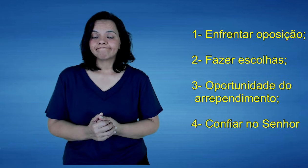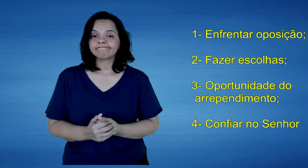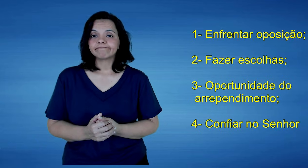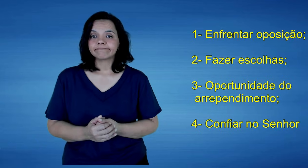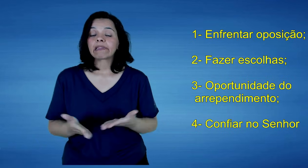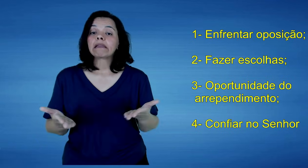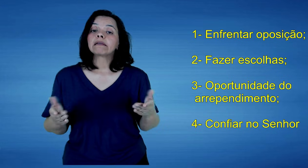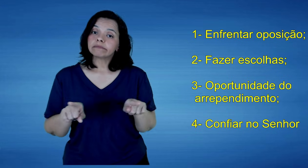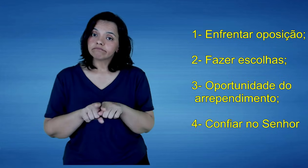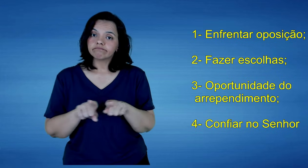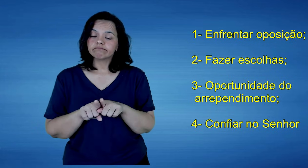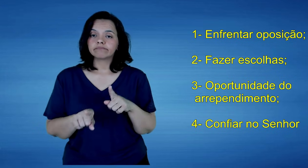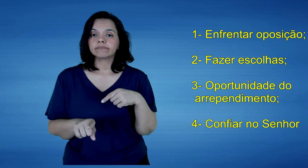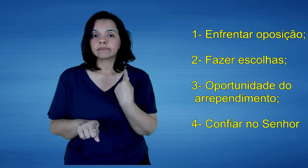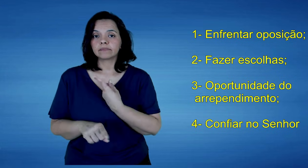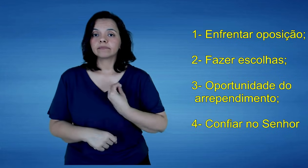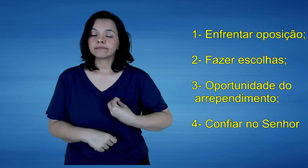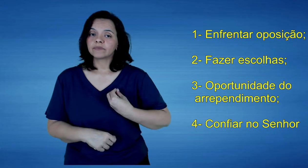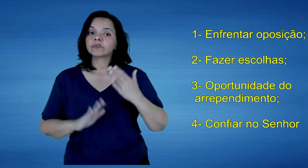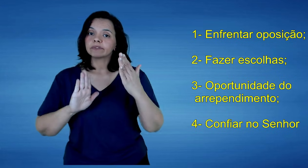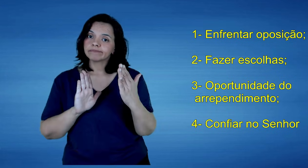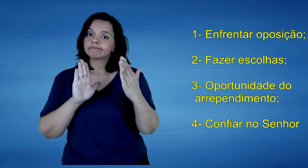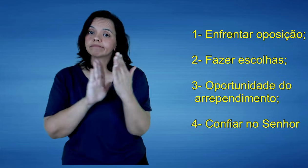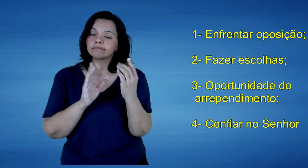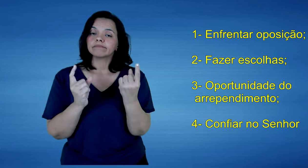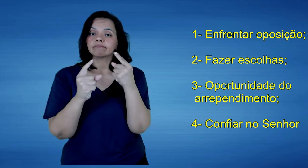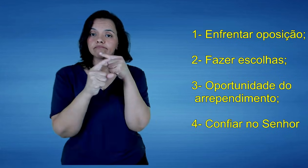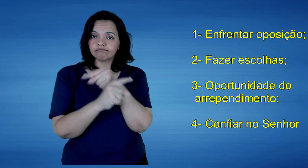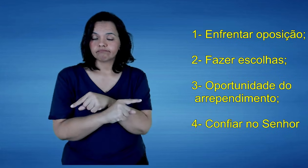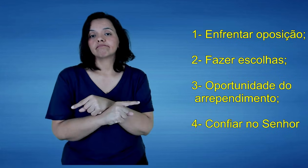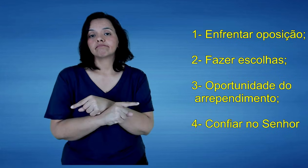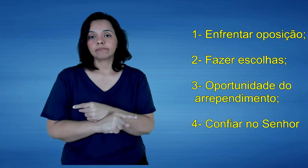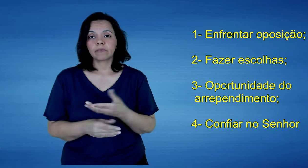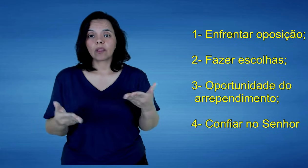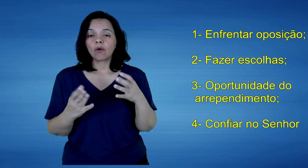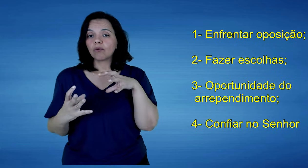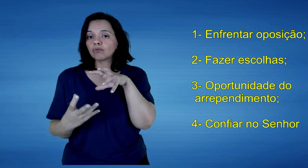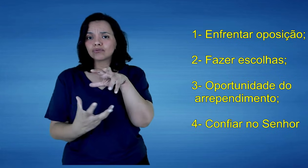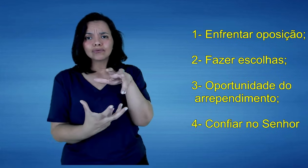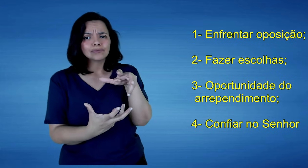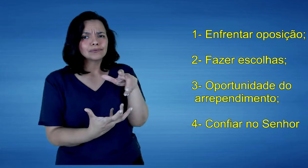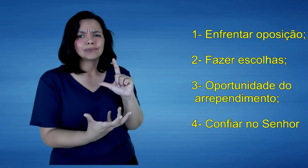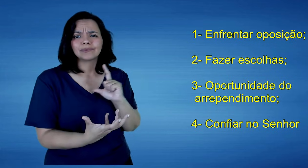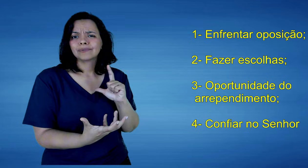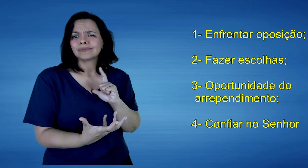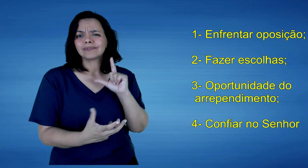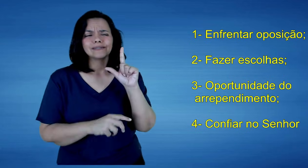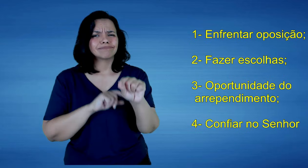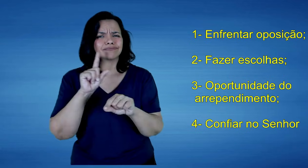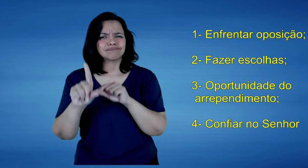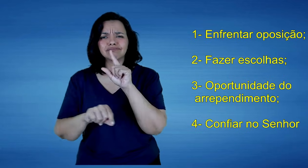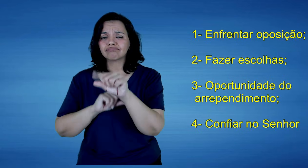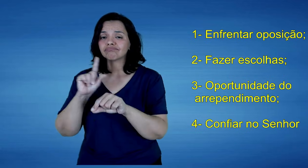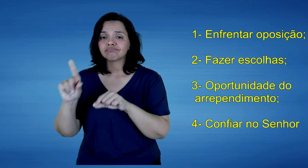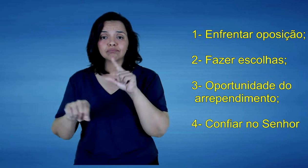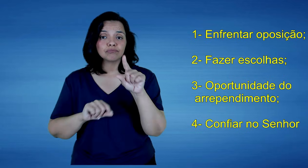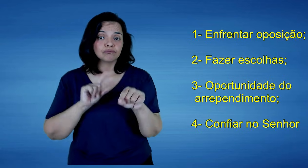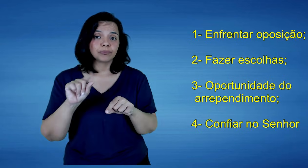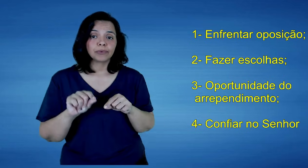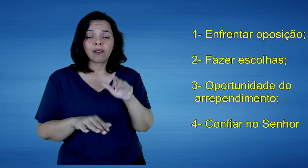Então, na nossa vida também acontece isso. Nós também enfrentamos oposição. O mundo tem